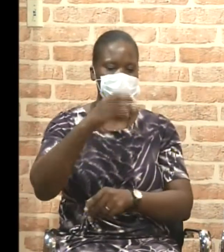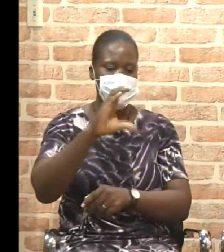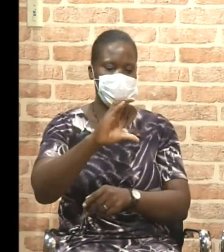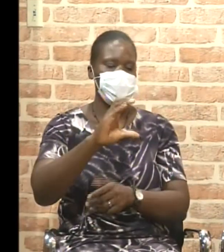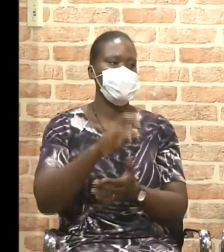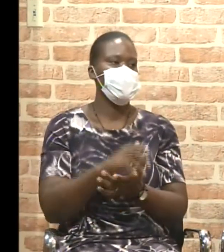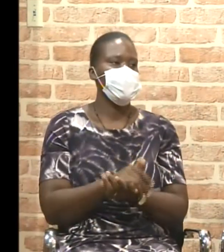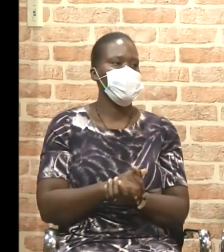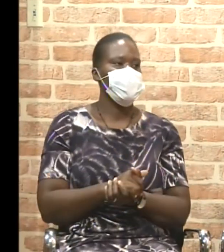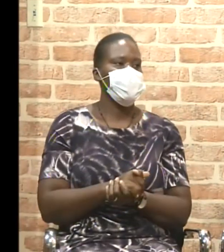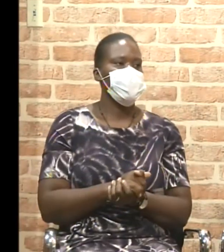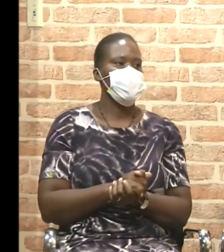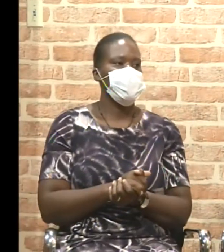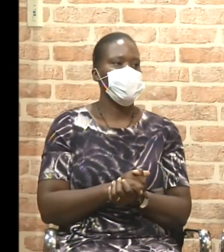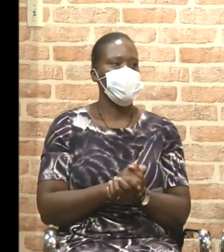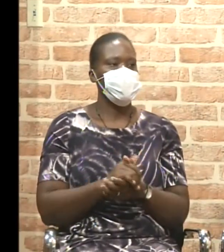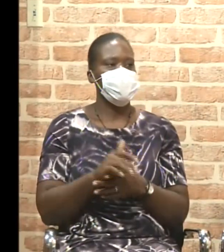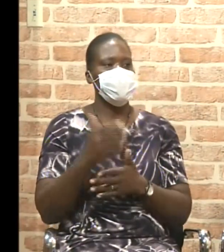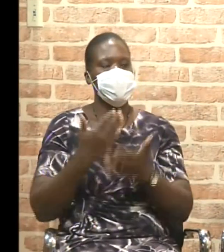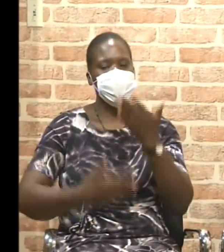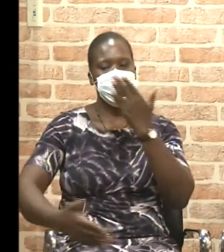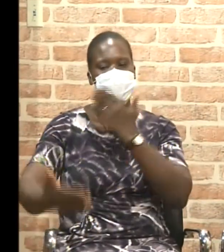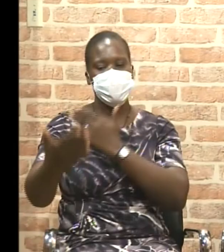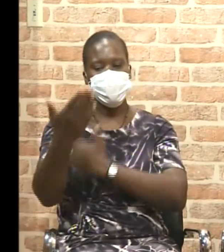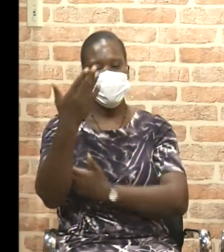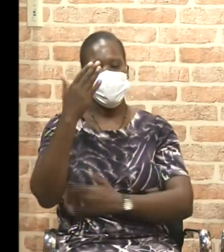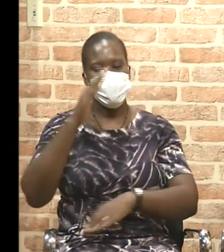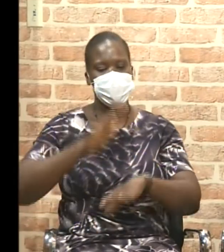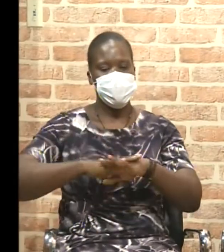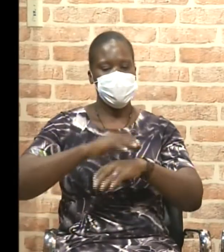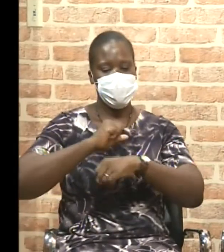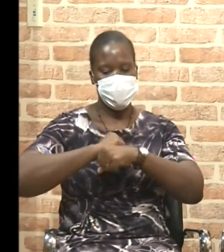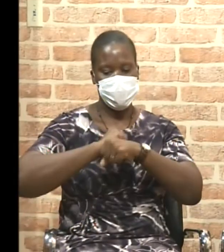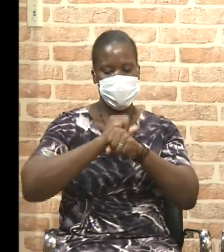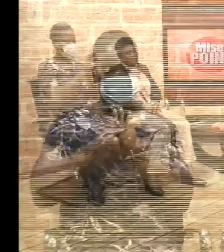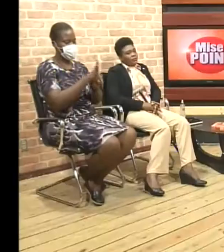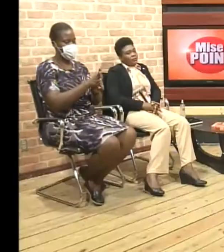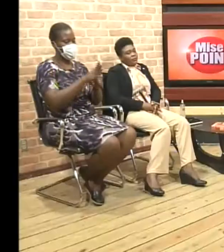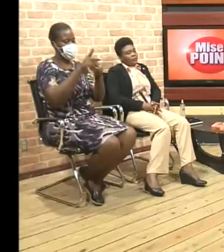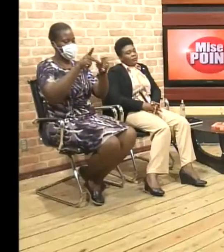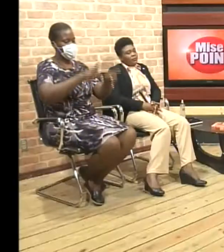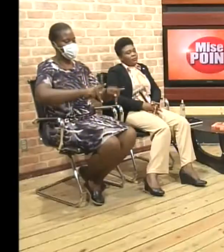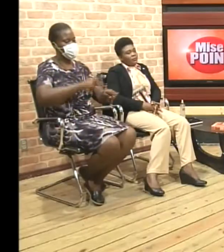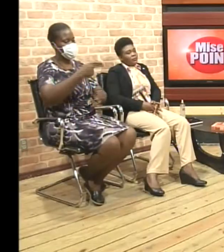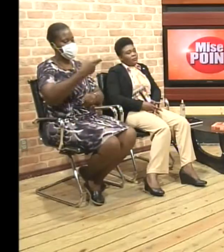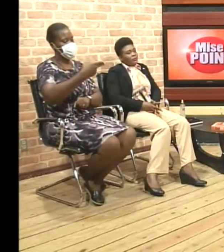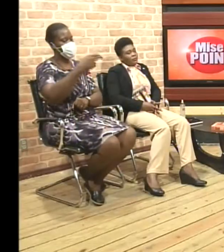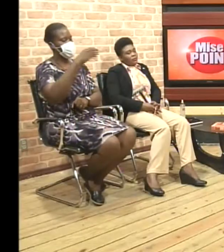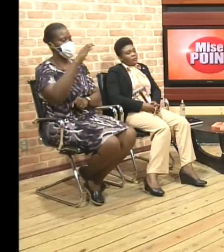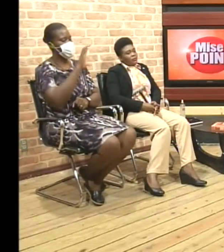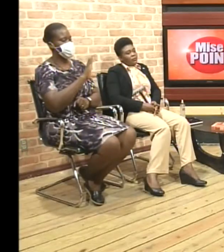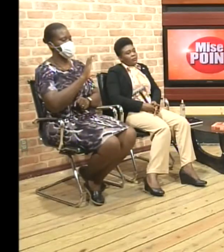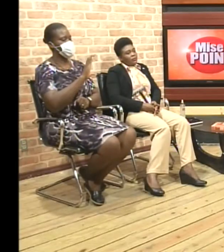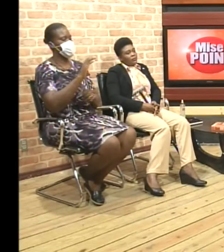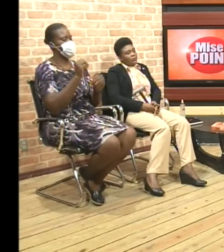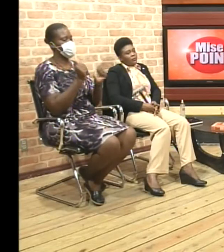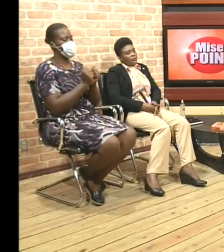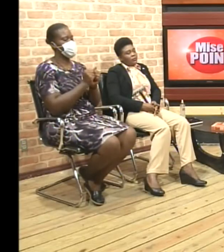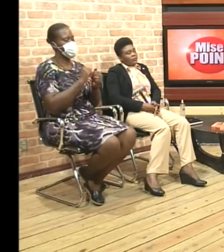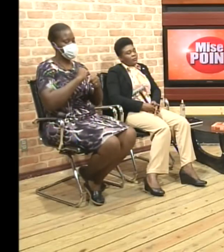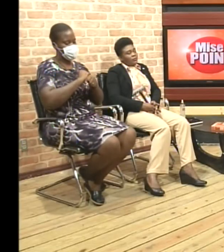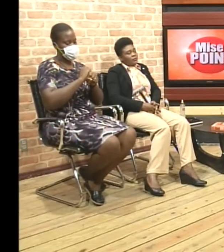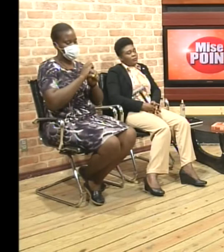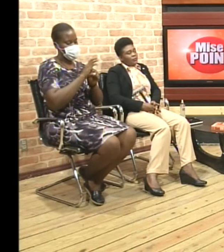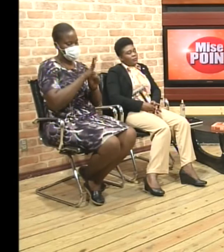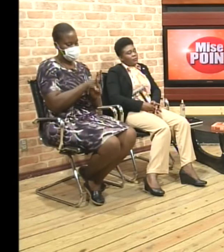Parfait. Parmi les prétextes émission matin c'est COVID-19, c'est situation moun handicapé par rapport à COVID-19 là,